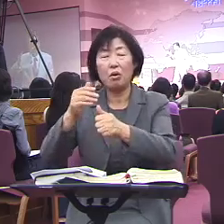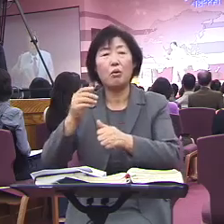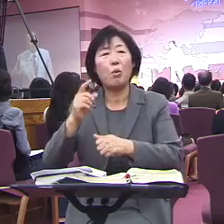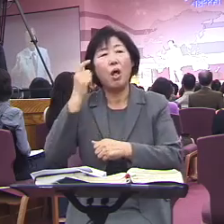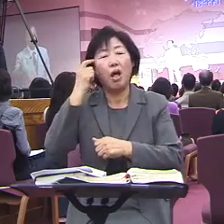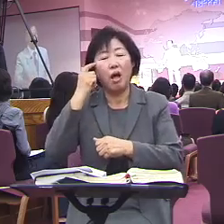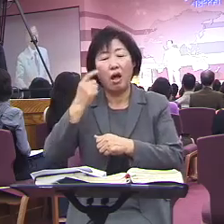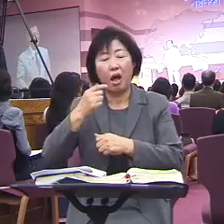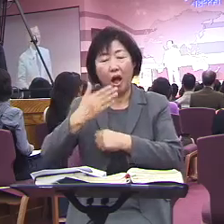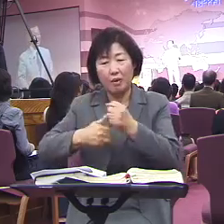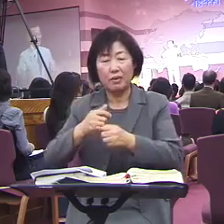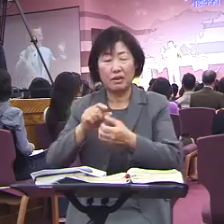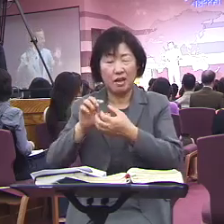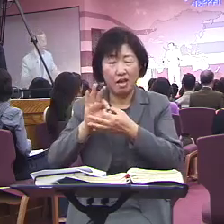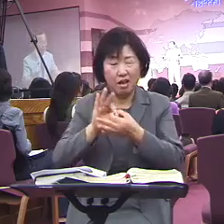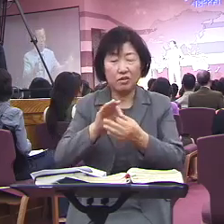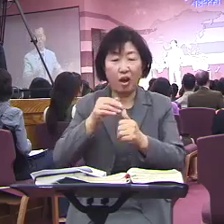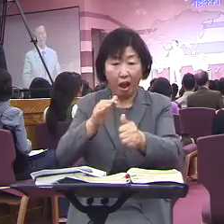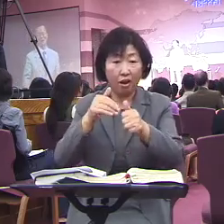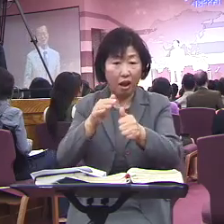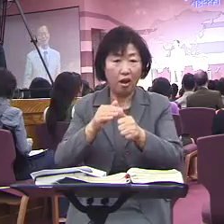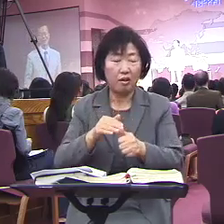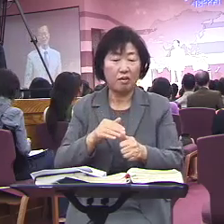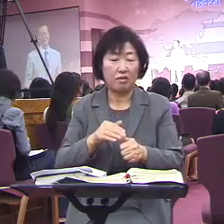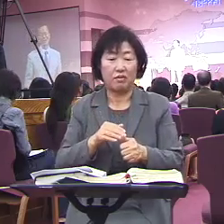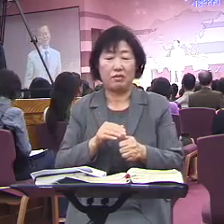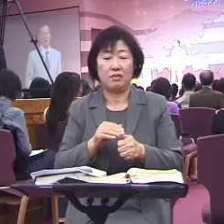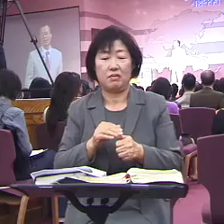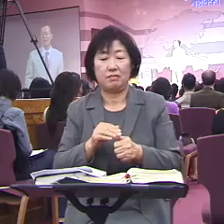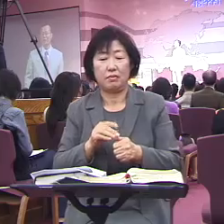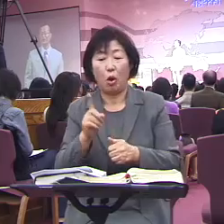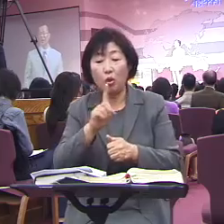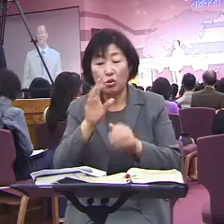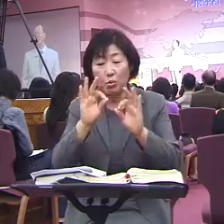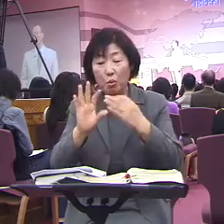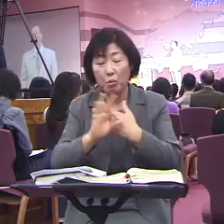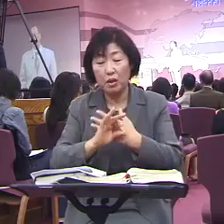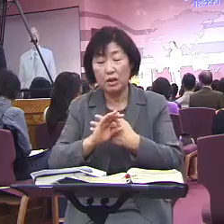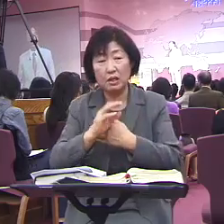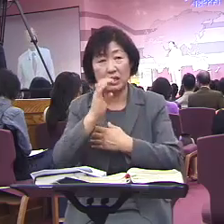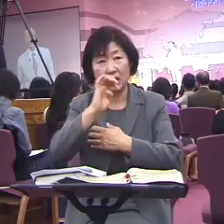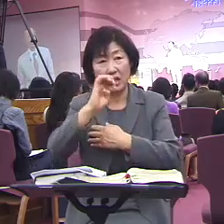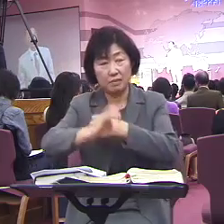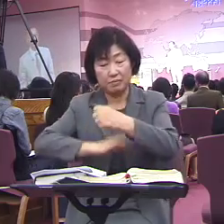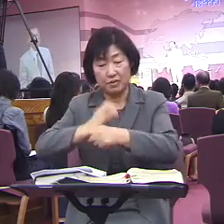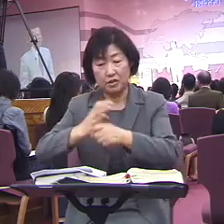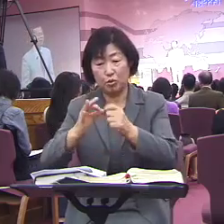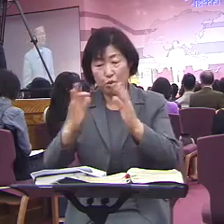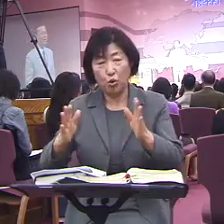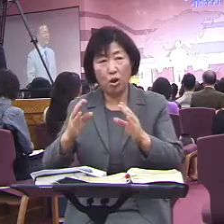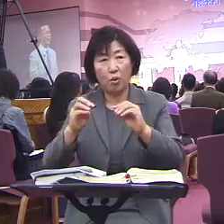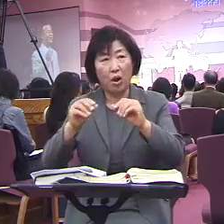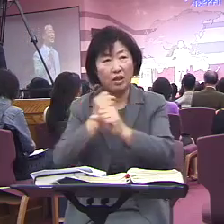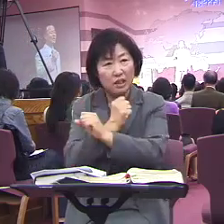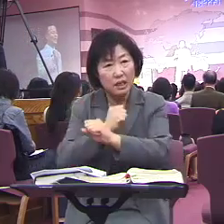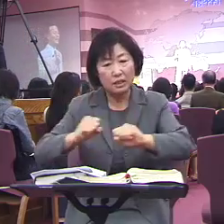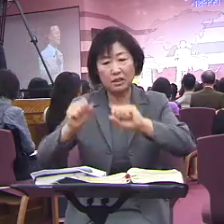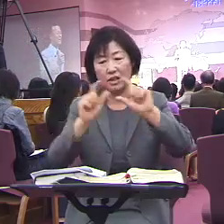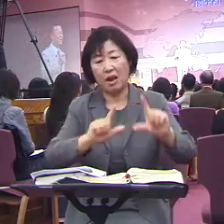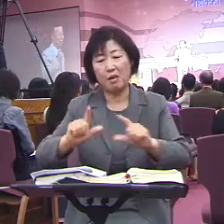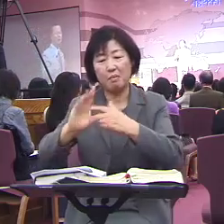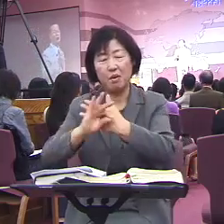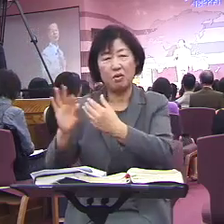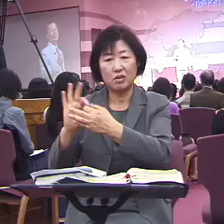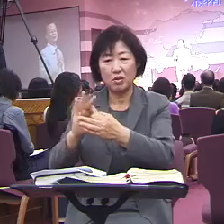하나님께서 계속 하라고 하는데 계속 노를 합니다. 어떻게 보면 40년 동안 광야에 살면서 모세가